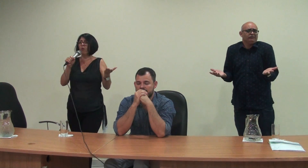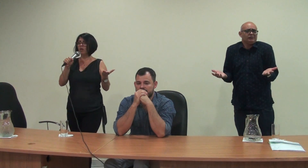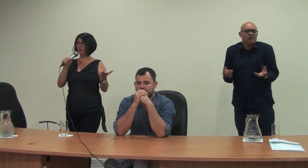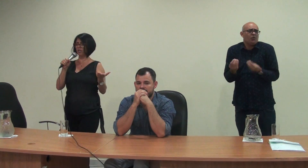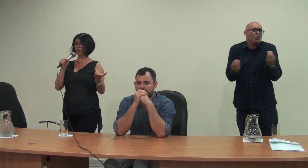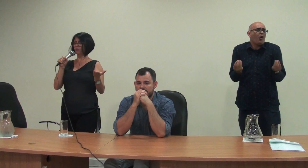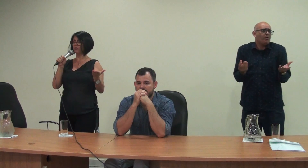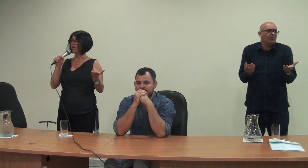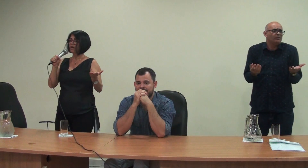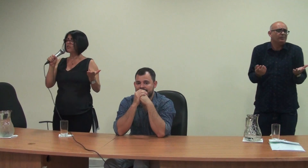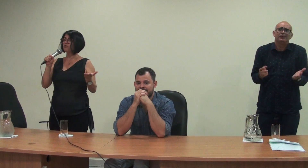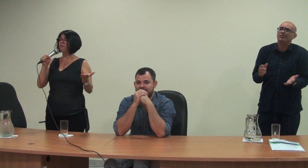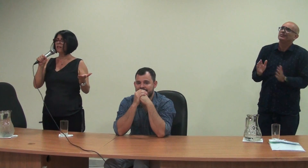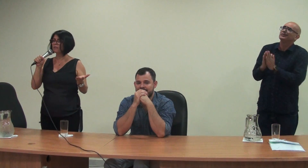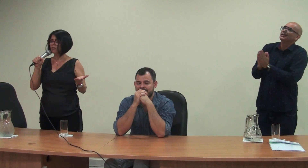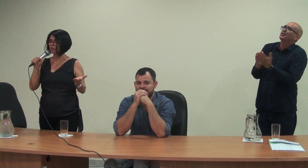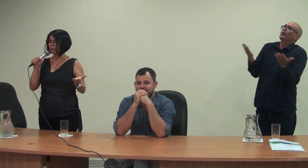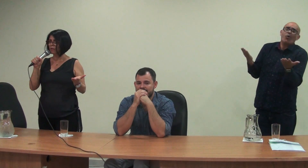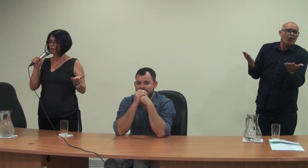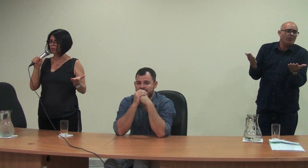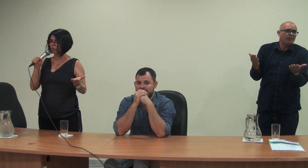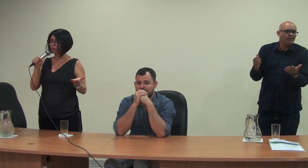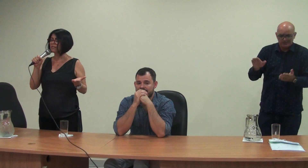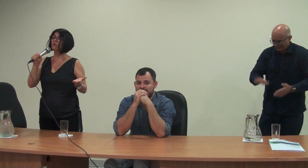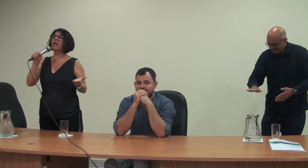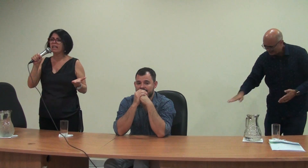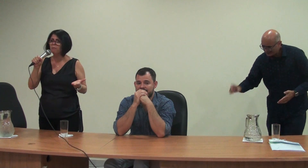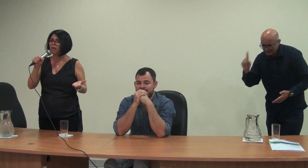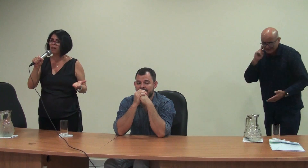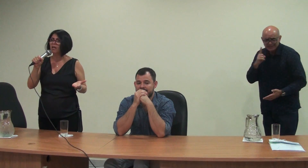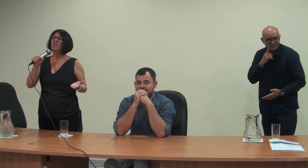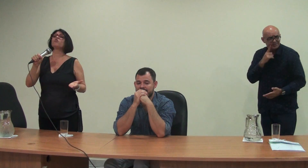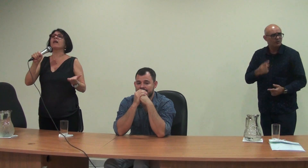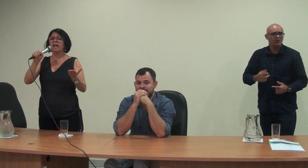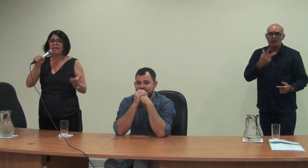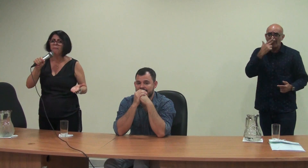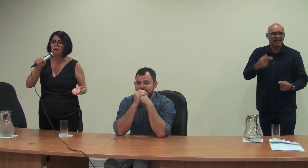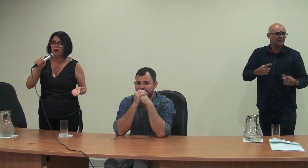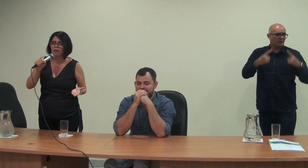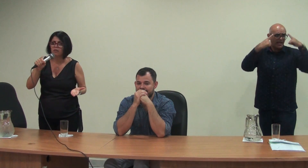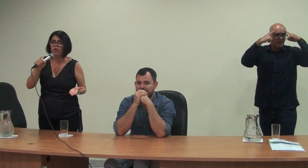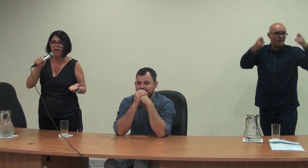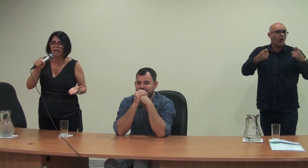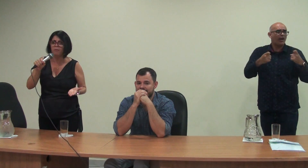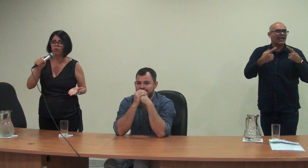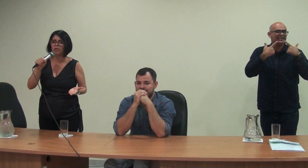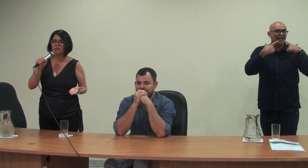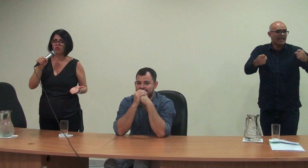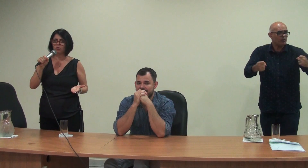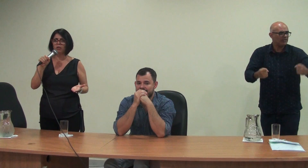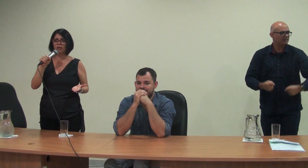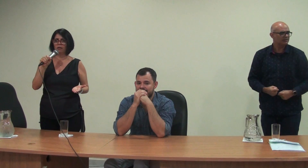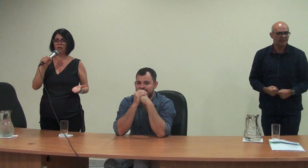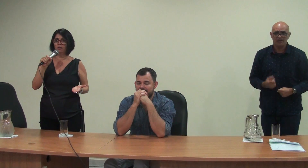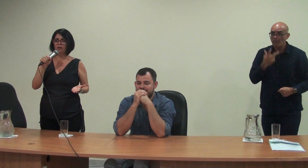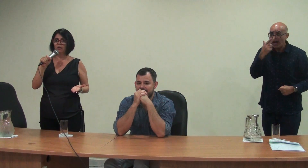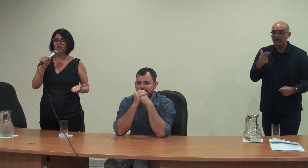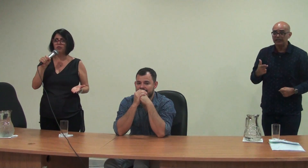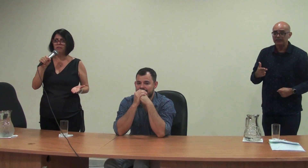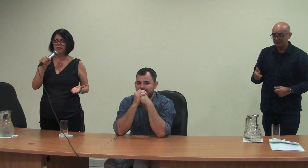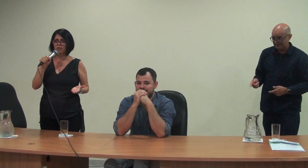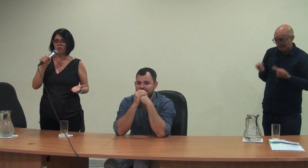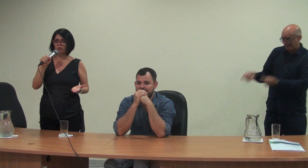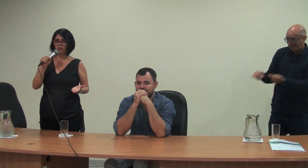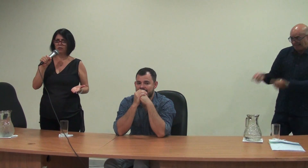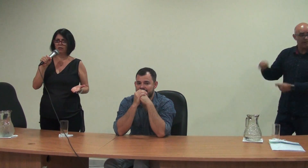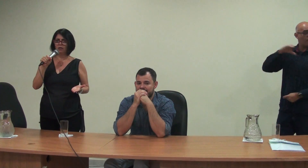Gente, pelo amor de Deus, a gente não faz isso com a criança surda. Isso é um crime. Isso é crime. Isso é crime com a criança surda. A